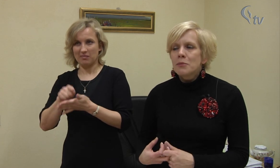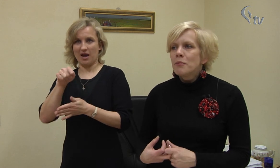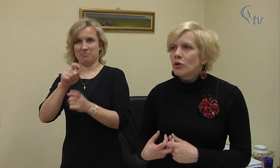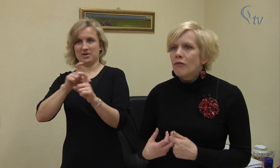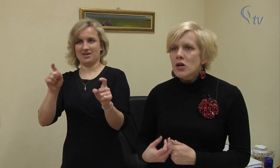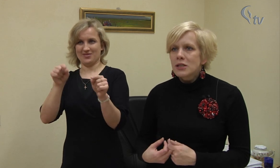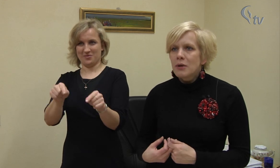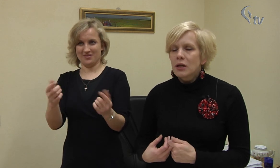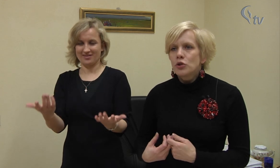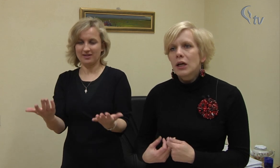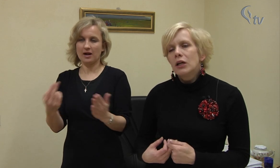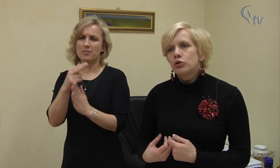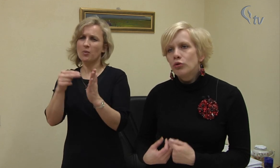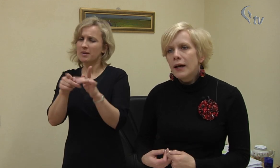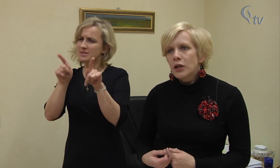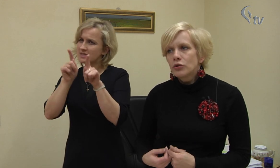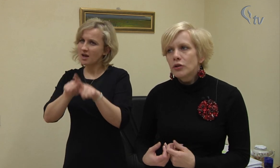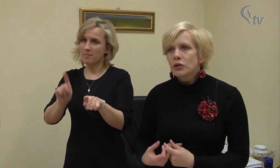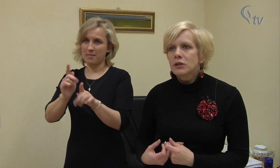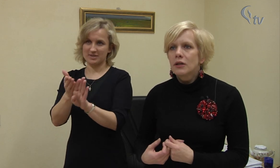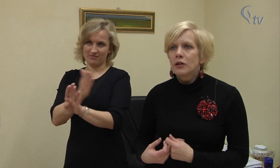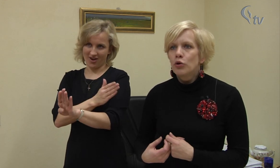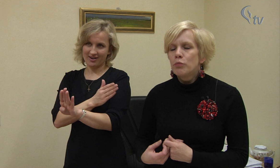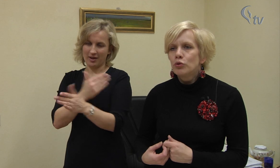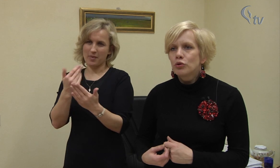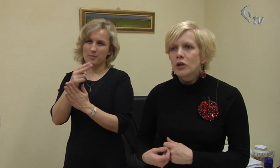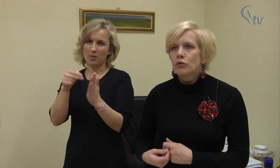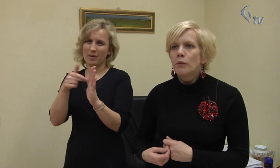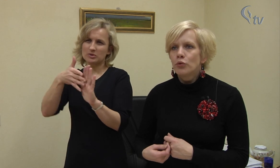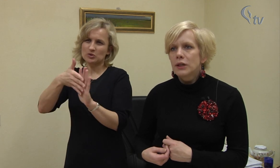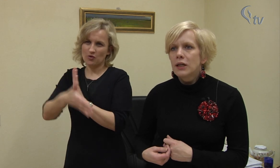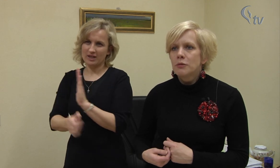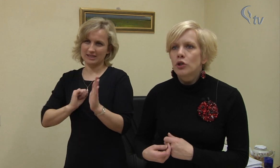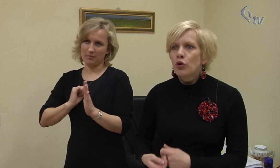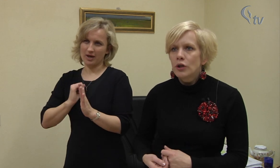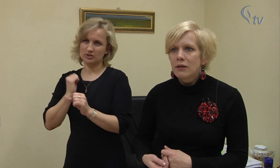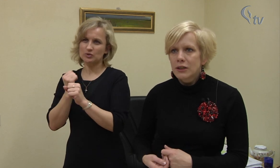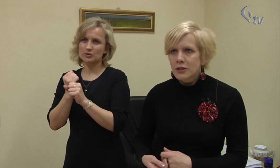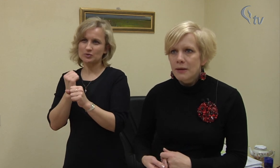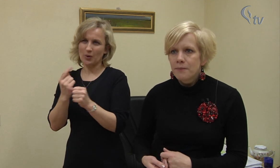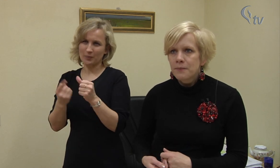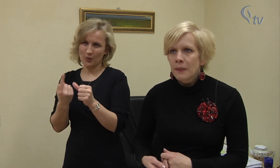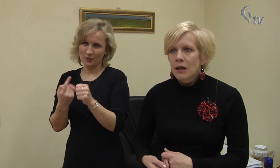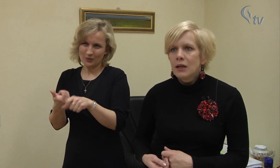mis on ka varasemalt ja mis on tegelikult süvenenud seoses tööpuuduse kasvuga on puuetega inimeste tööhõivetase,